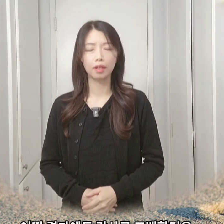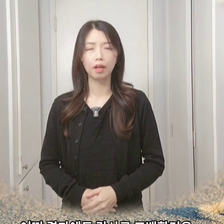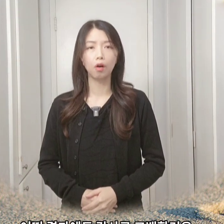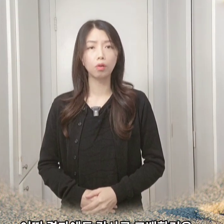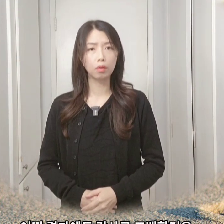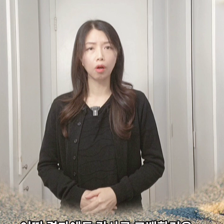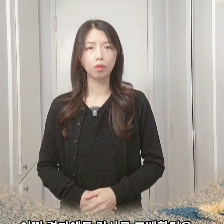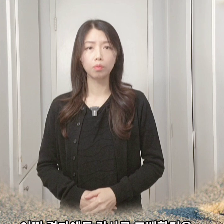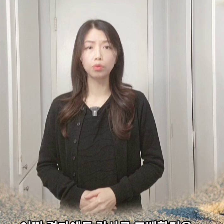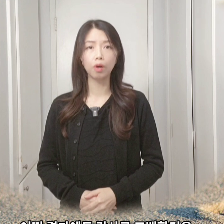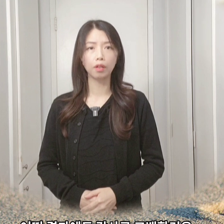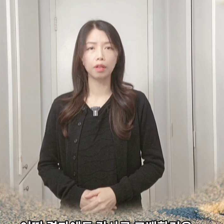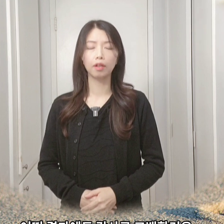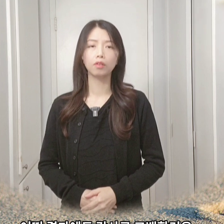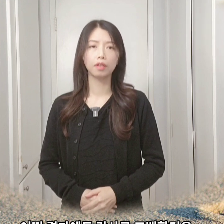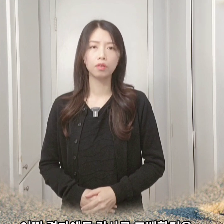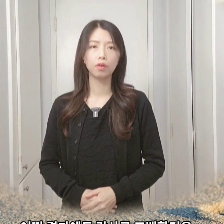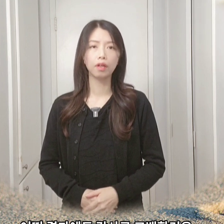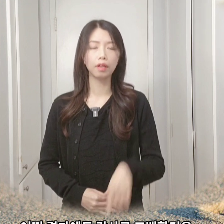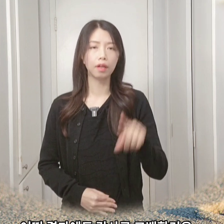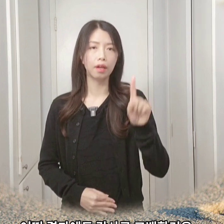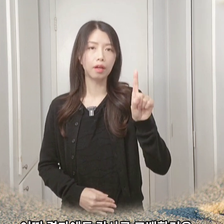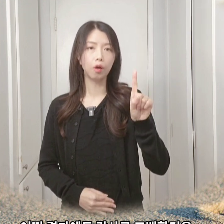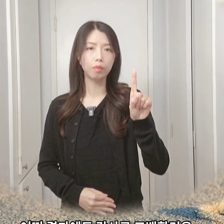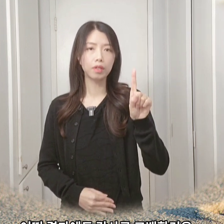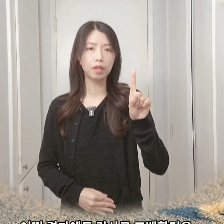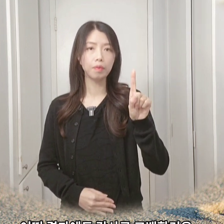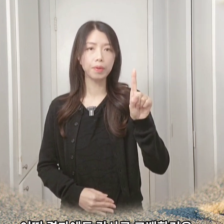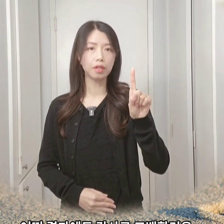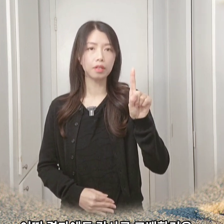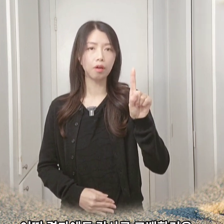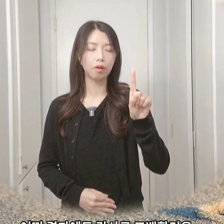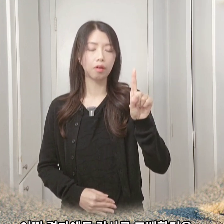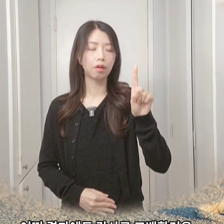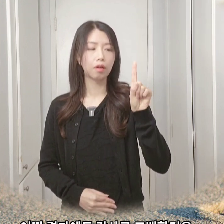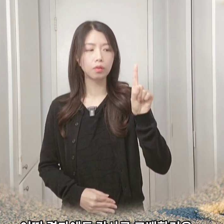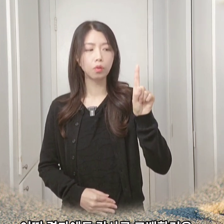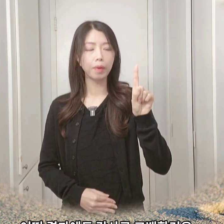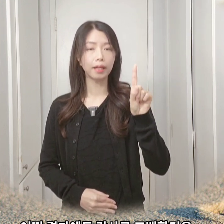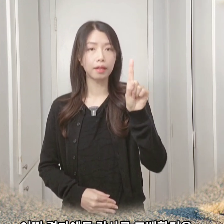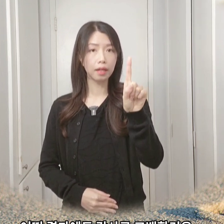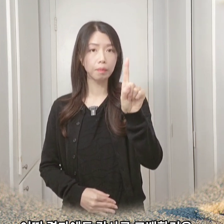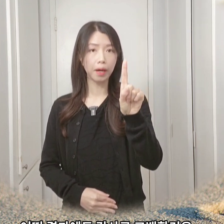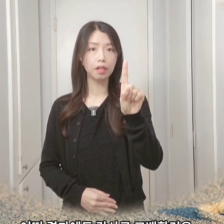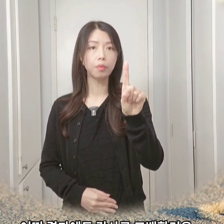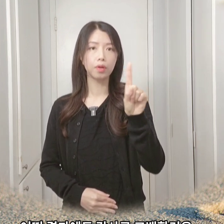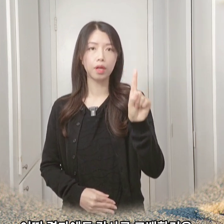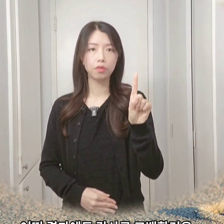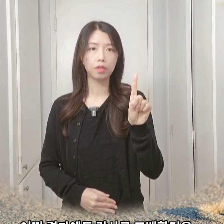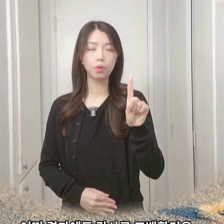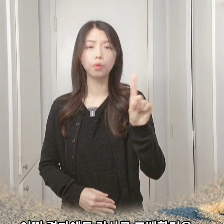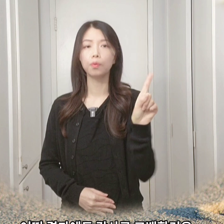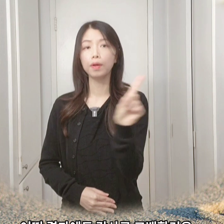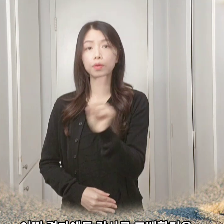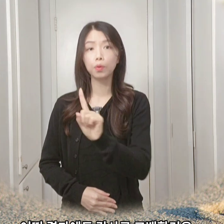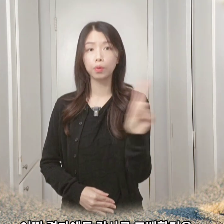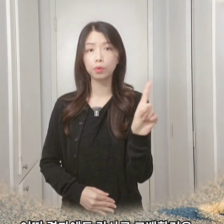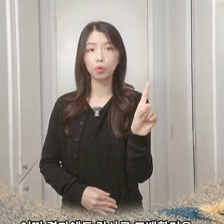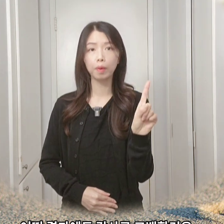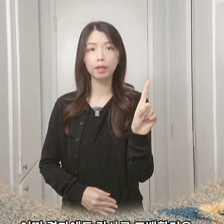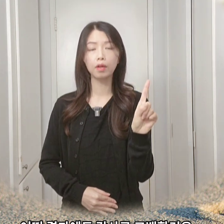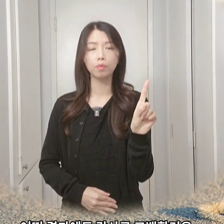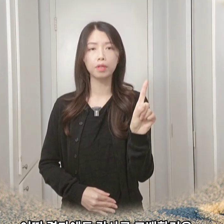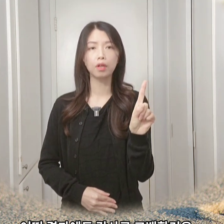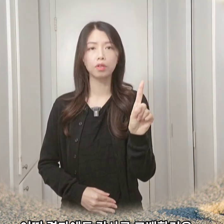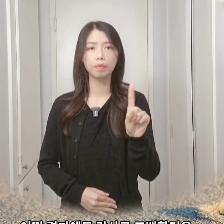것은 어떤, 무엇 이런 뜻의 수어는 검지를 펴셔서 손바닥이 밖을 보이게 해주시고 왼쪽,